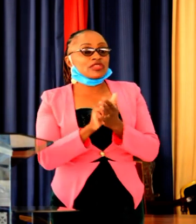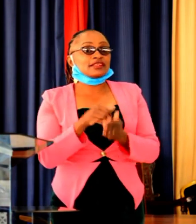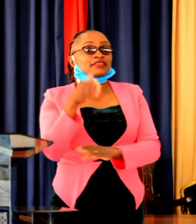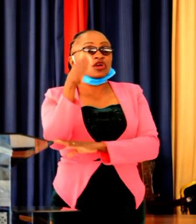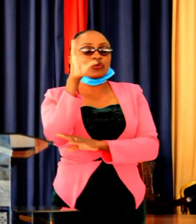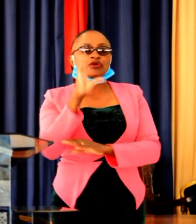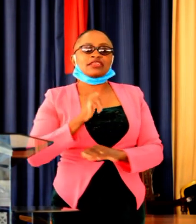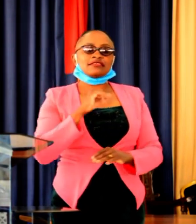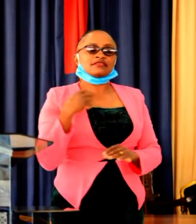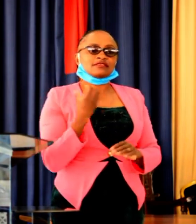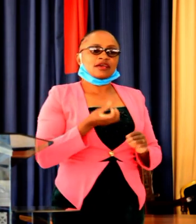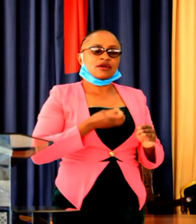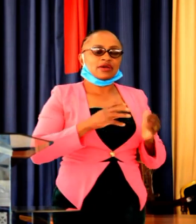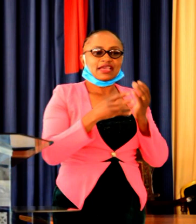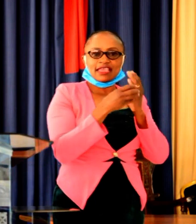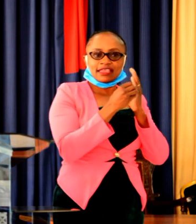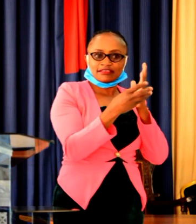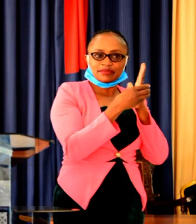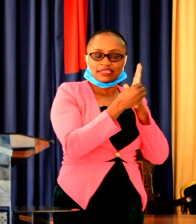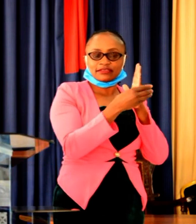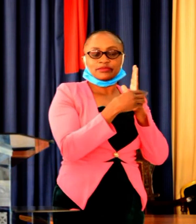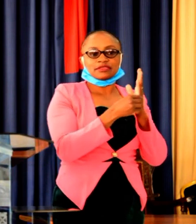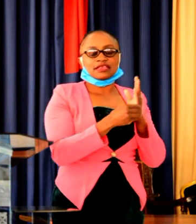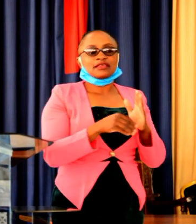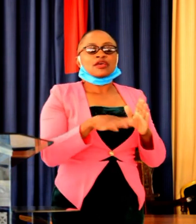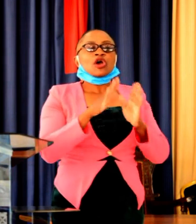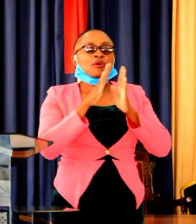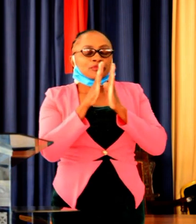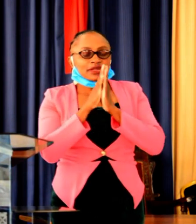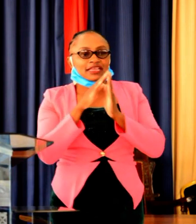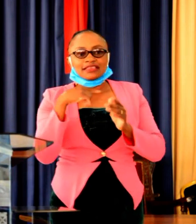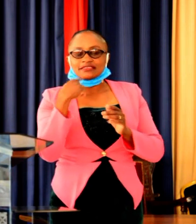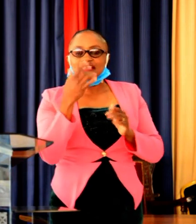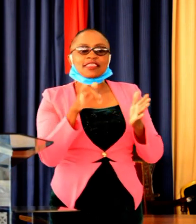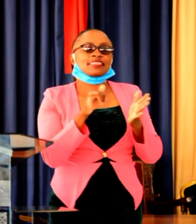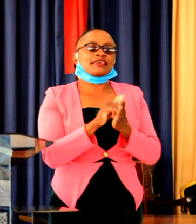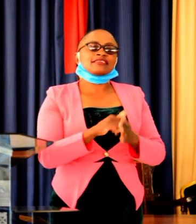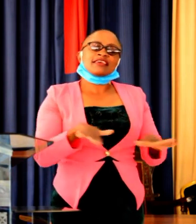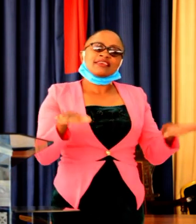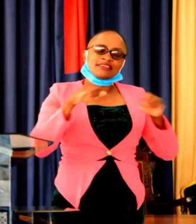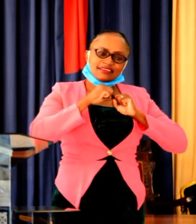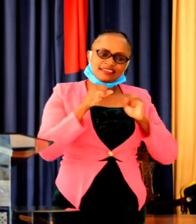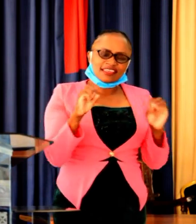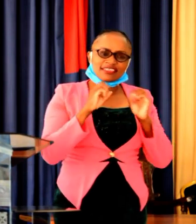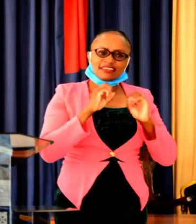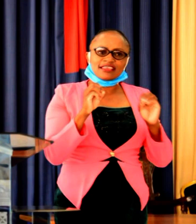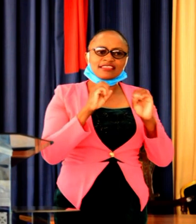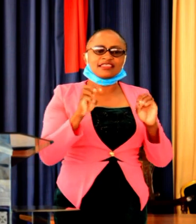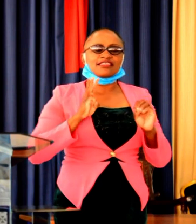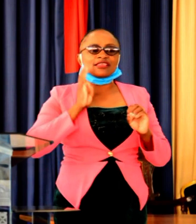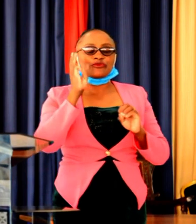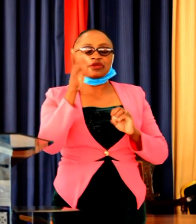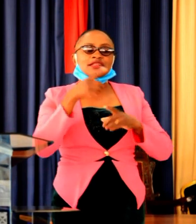kibaya kitakachotupata. Na maombi yangu ni kwamba popote tulipo, hakuna kibaya ambacho kitatupata, hakuna kibaya